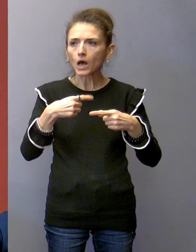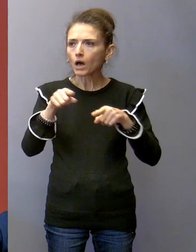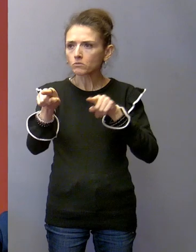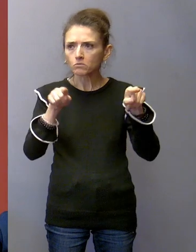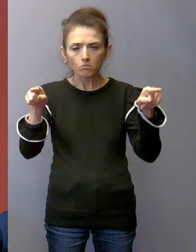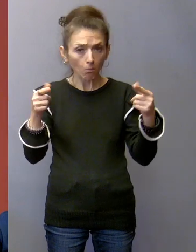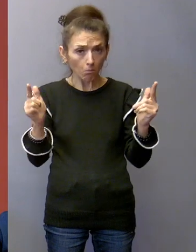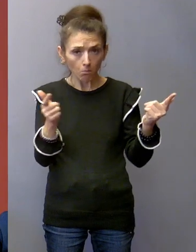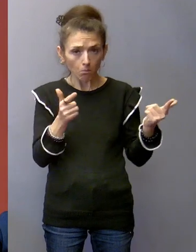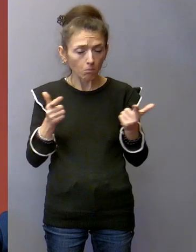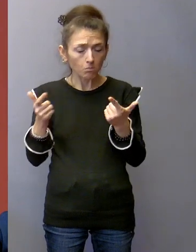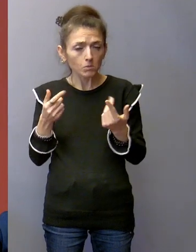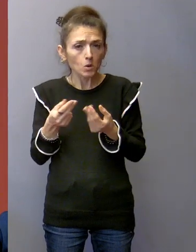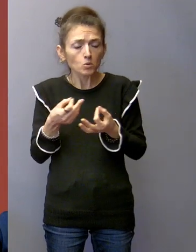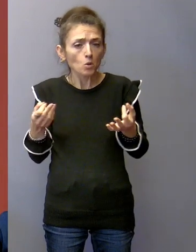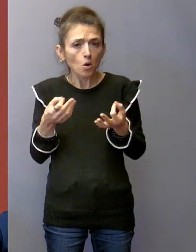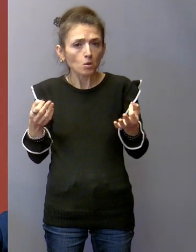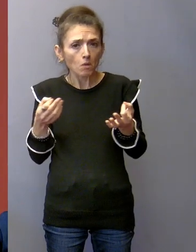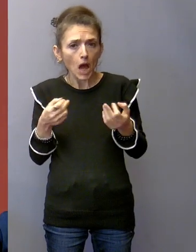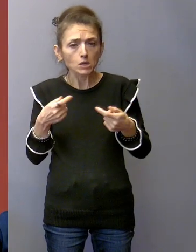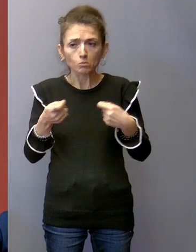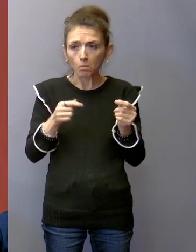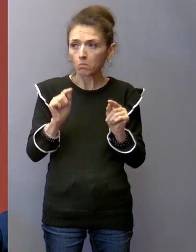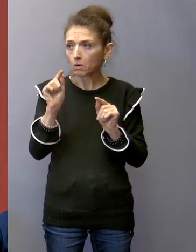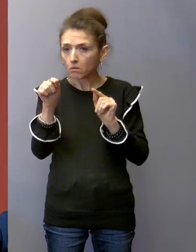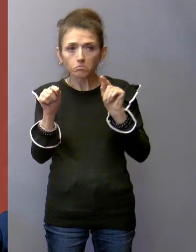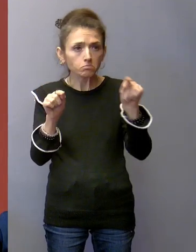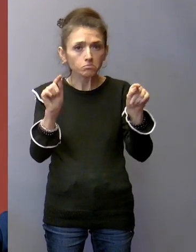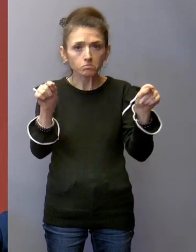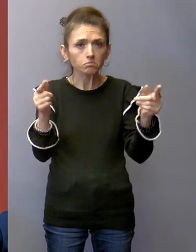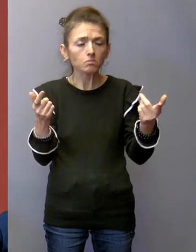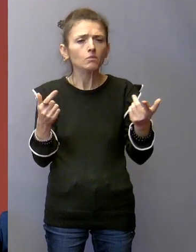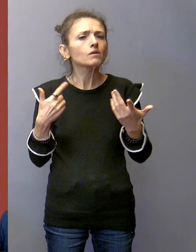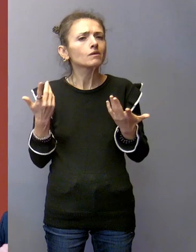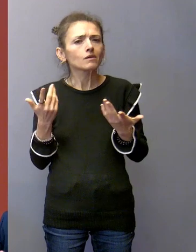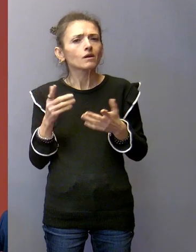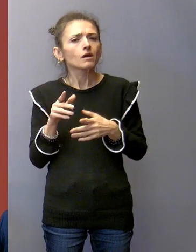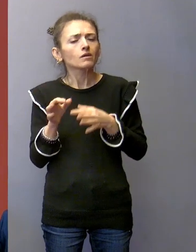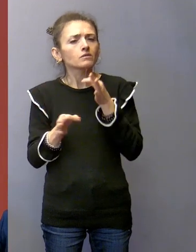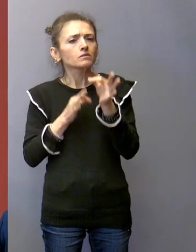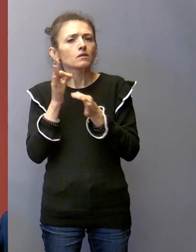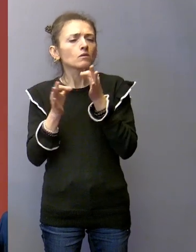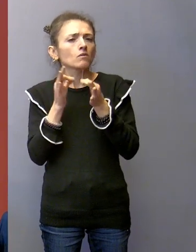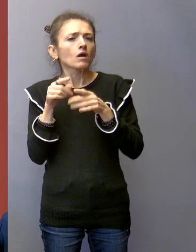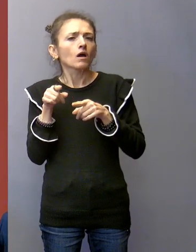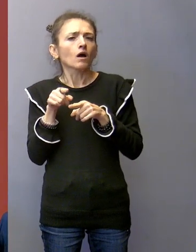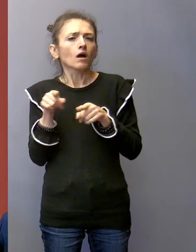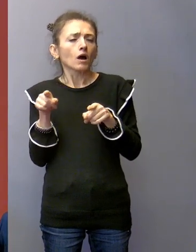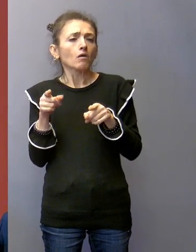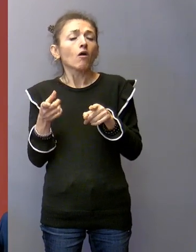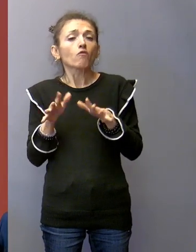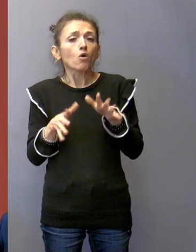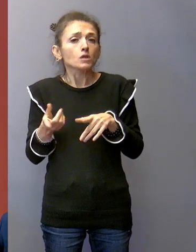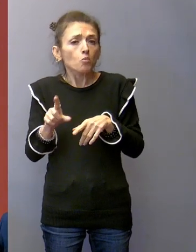cercando di raccontare anche al di fuori ma correttamente eh legittimamente Io lo dico sempre forse lo farei